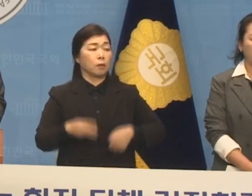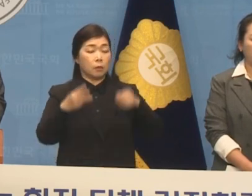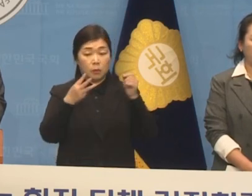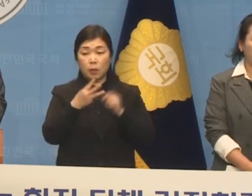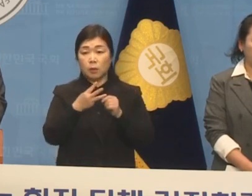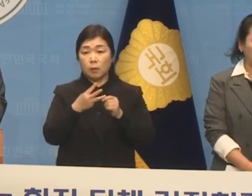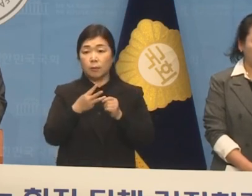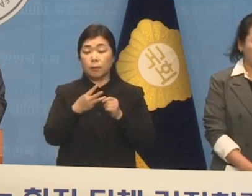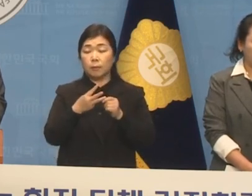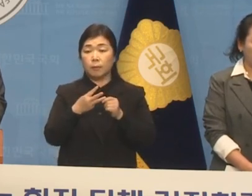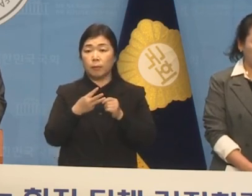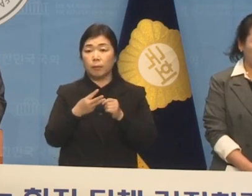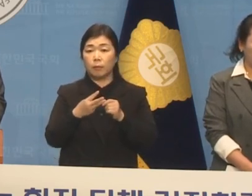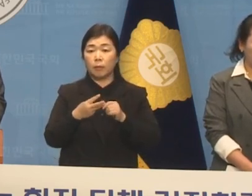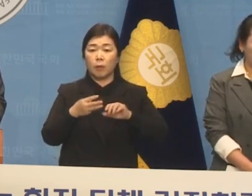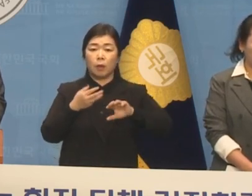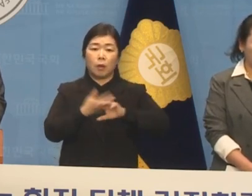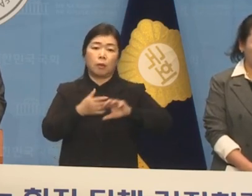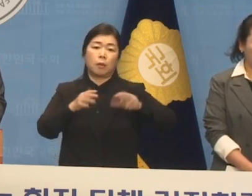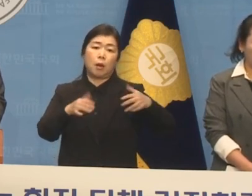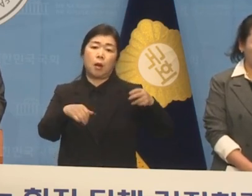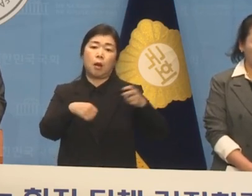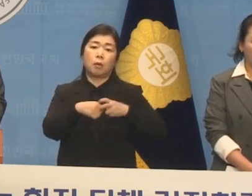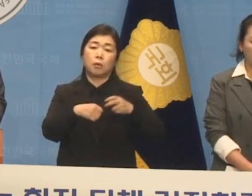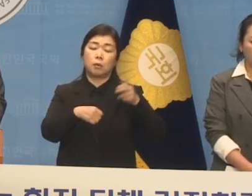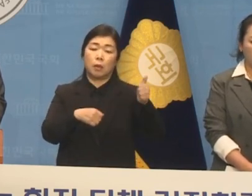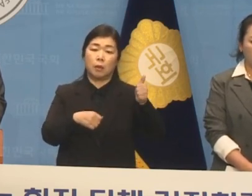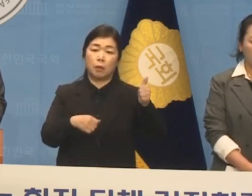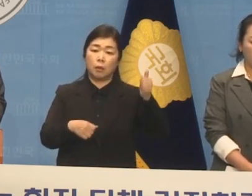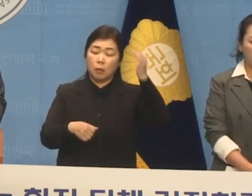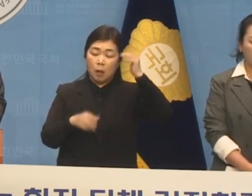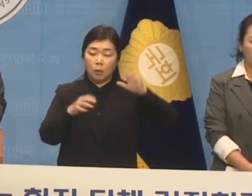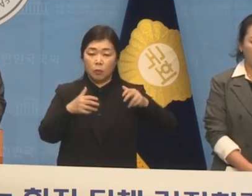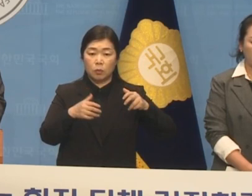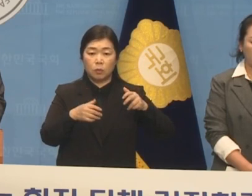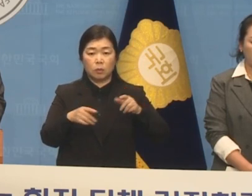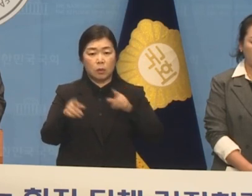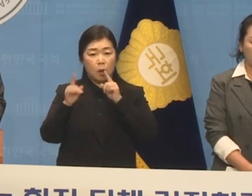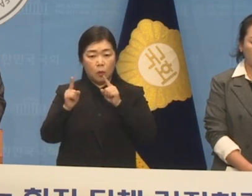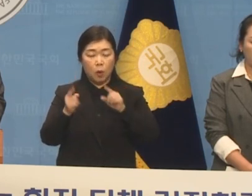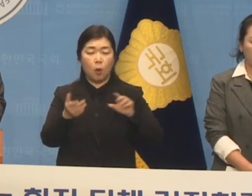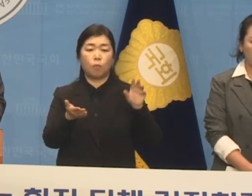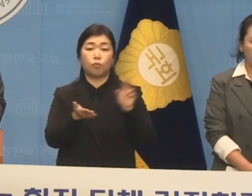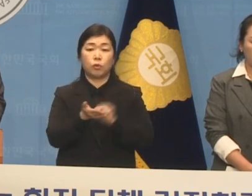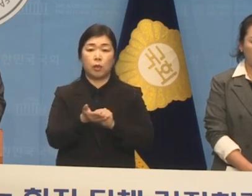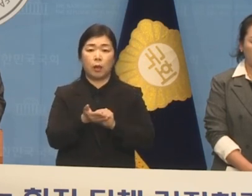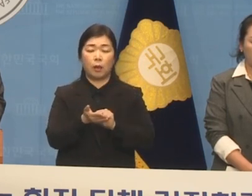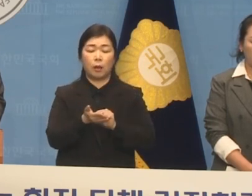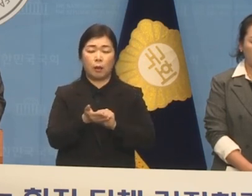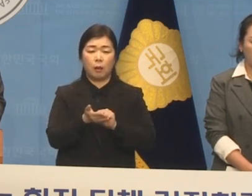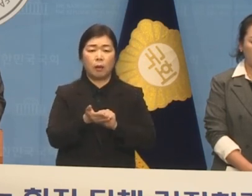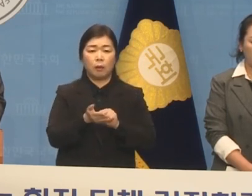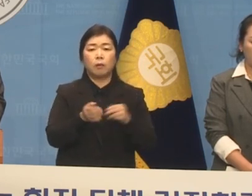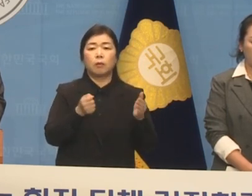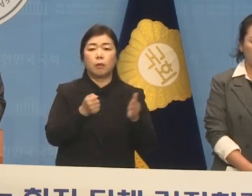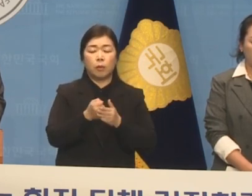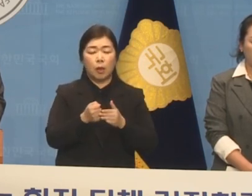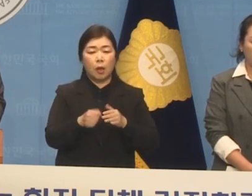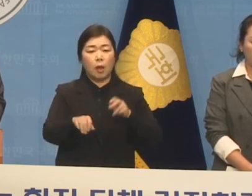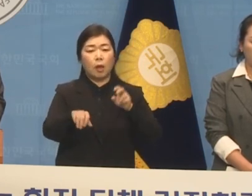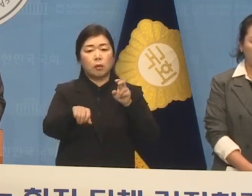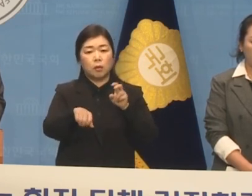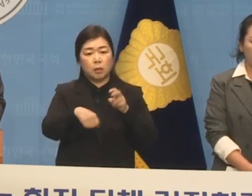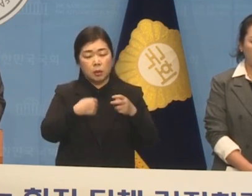셋째, 외국 의사들의 국내 관습과 언어적 문제를 고려하여